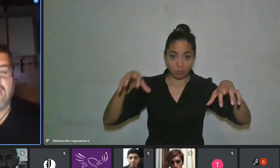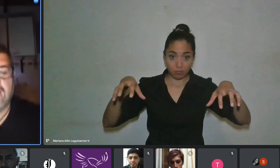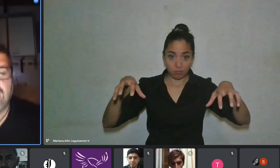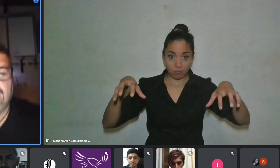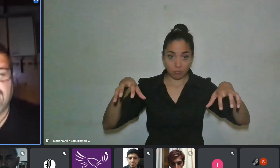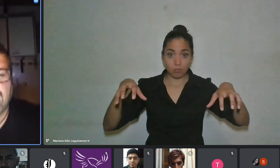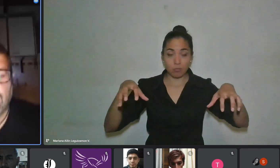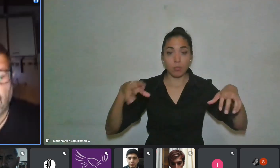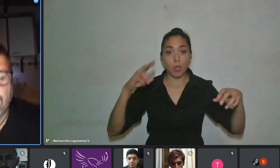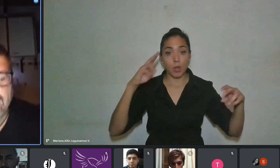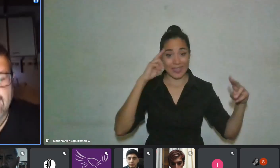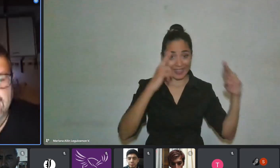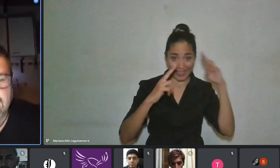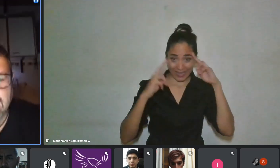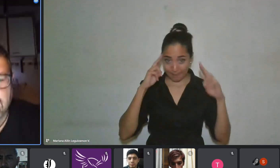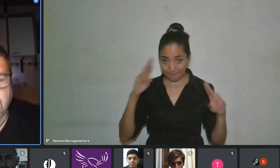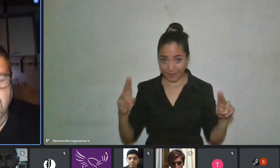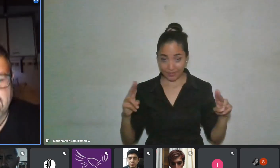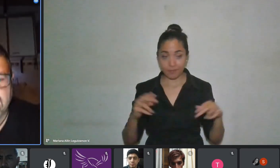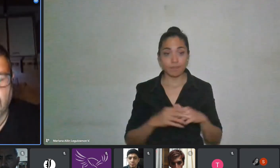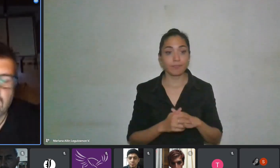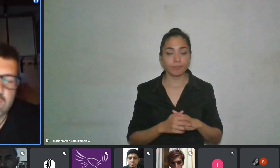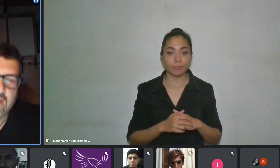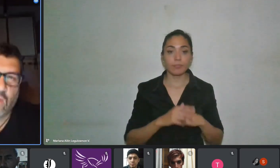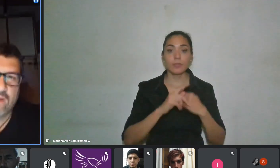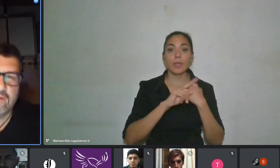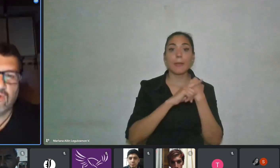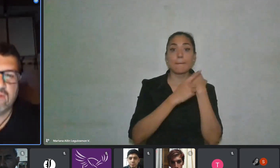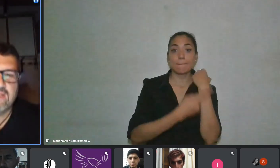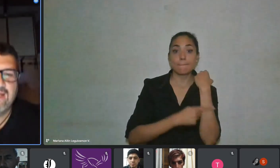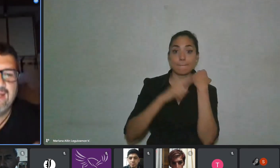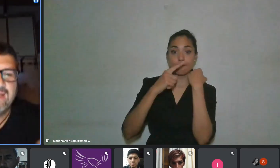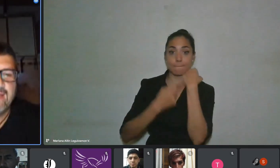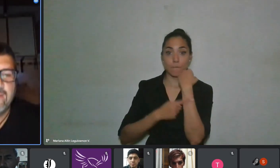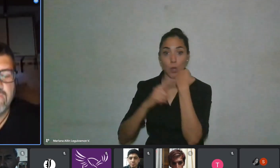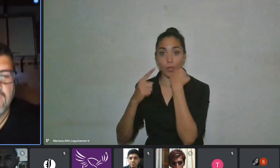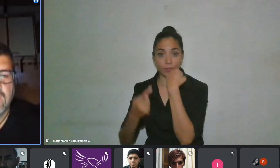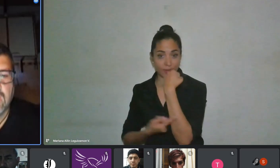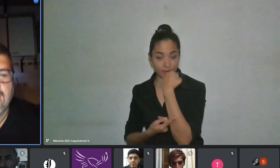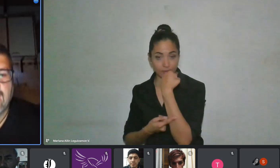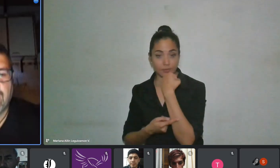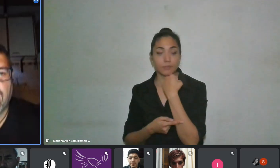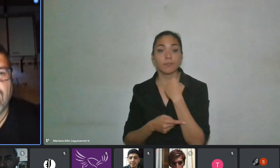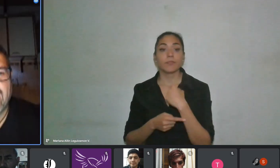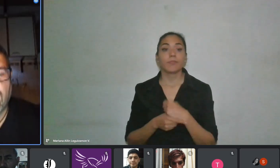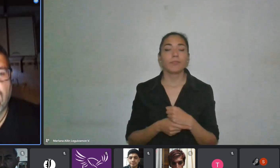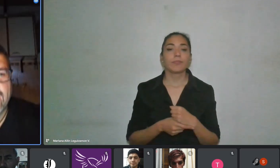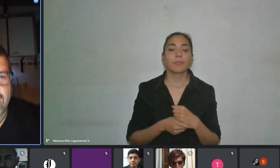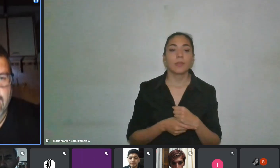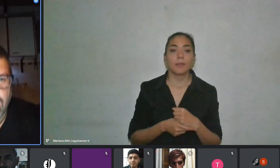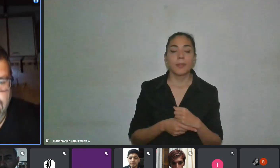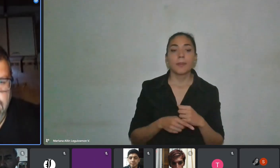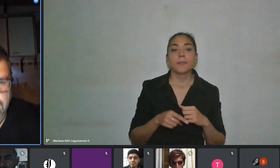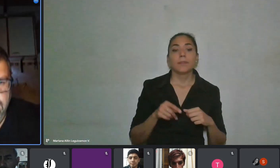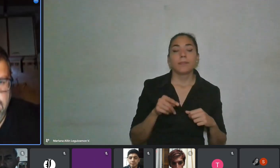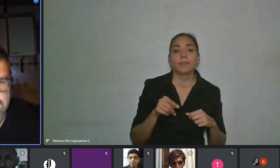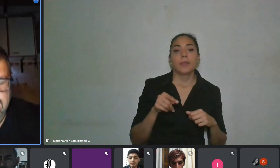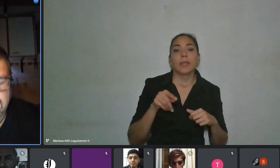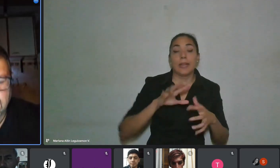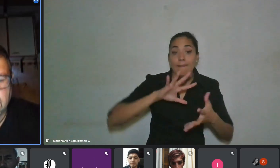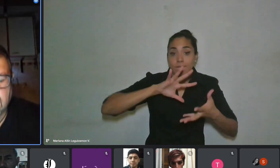Exacto. Los poderes, en base, o sea, cuando se elige la forma de